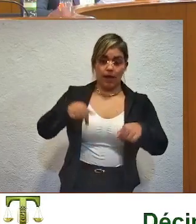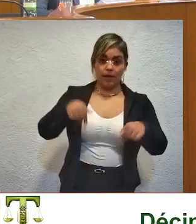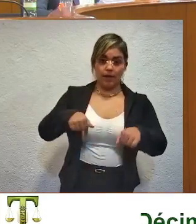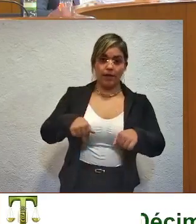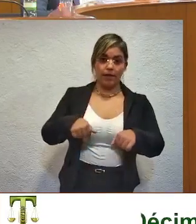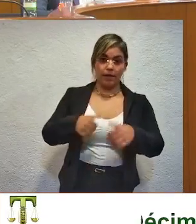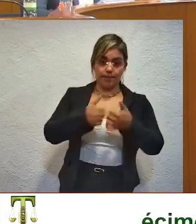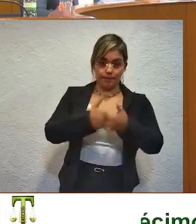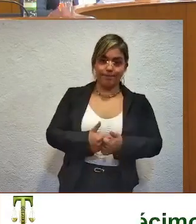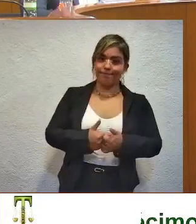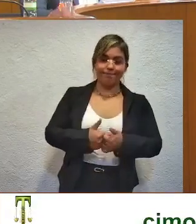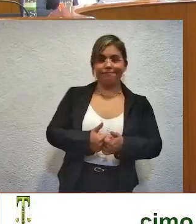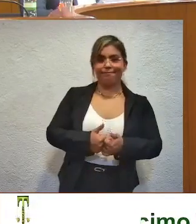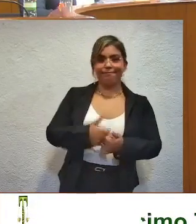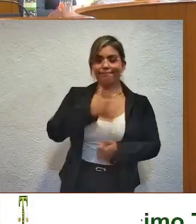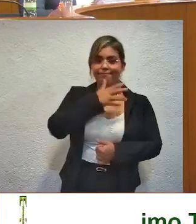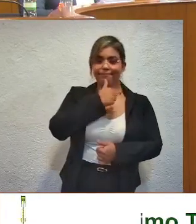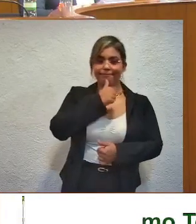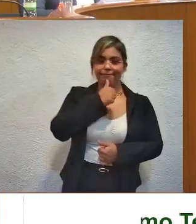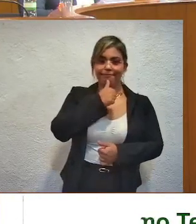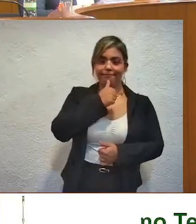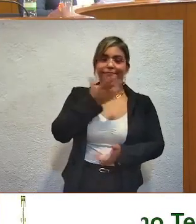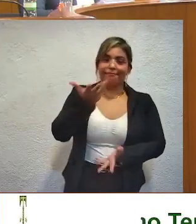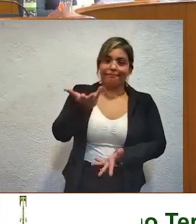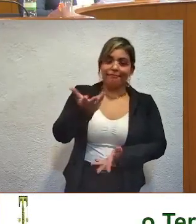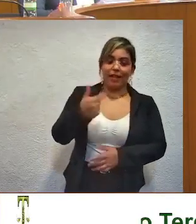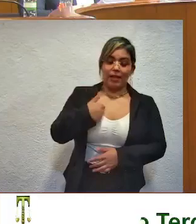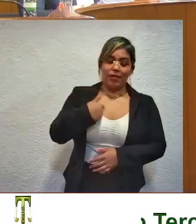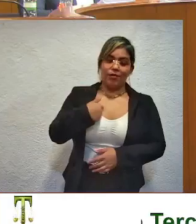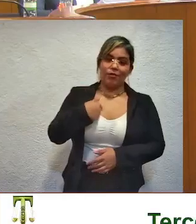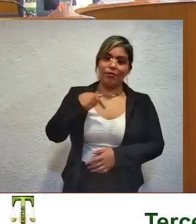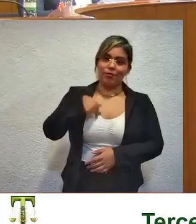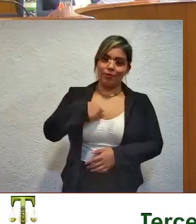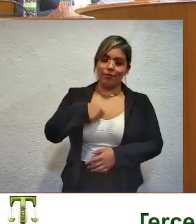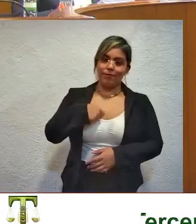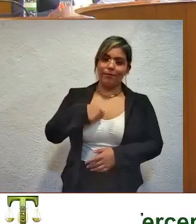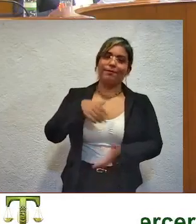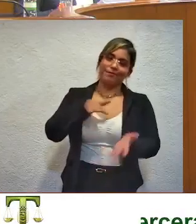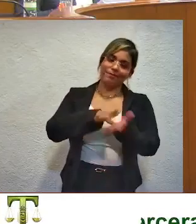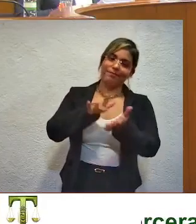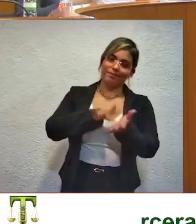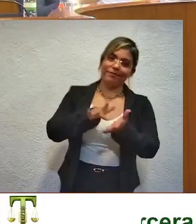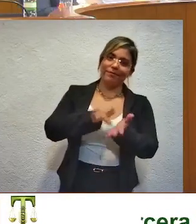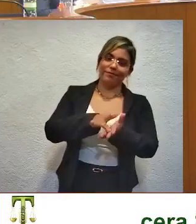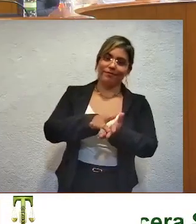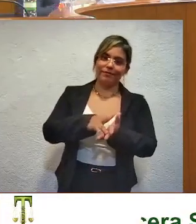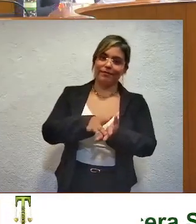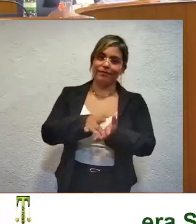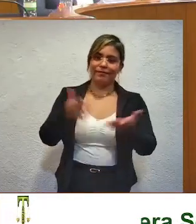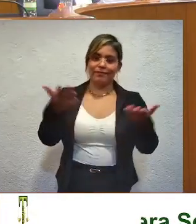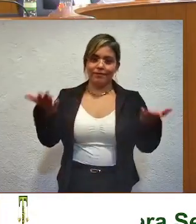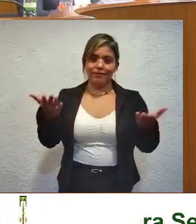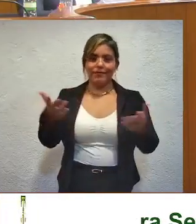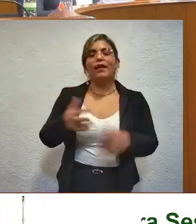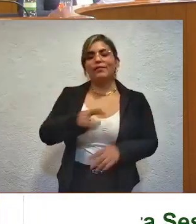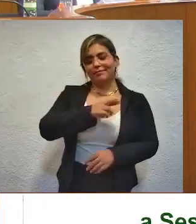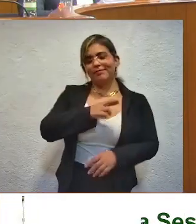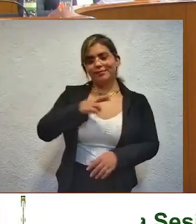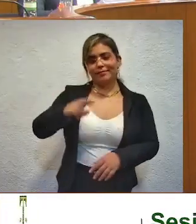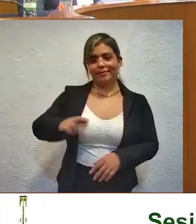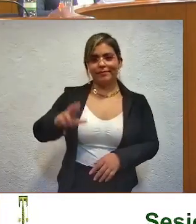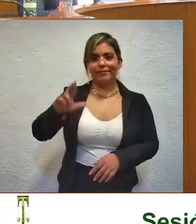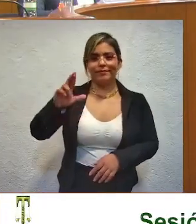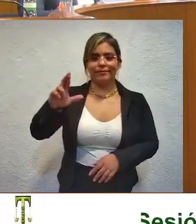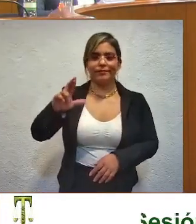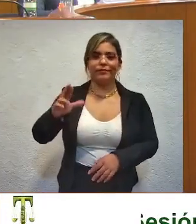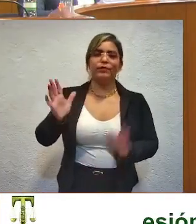deliberación y resolución por tratarse de un expediente en el que este tribunal es parte, siendo que la suscrita es su representante legal. Es por